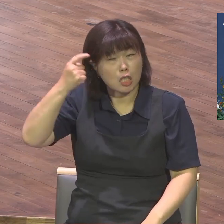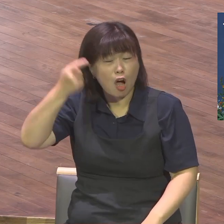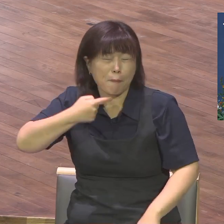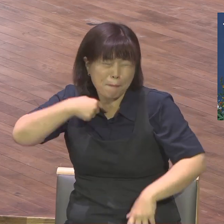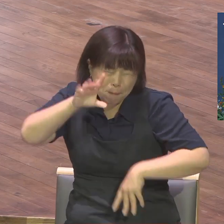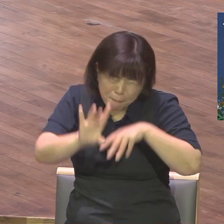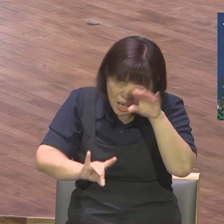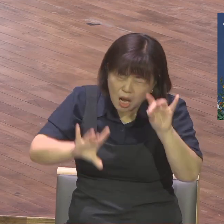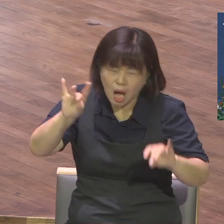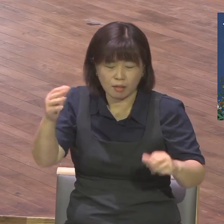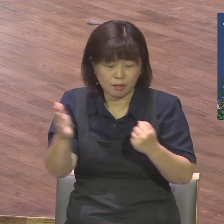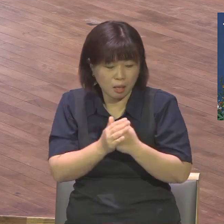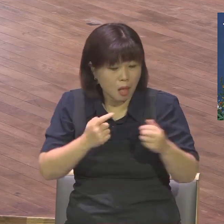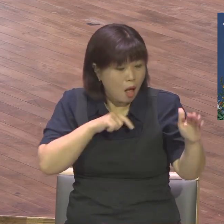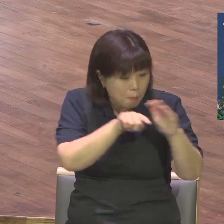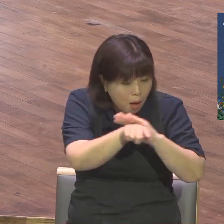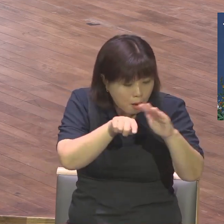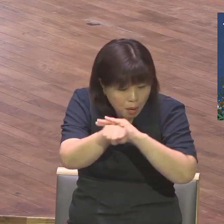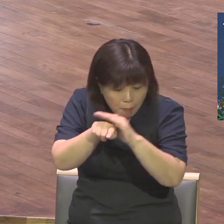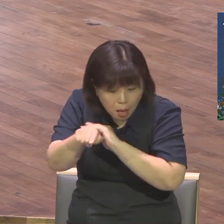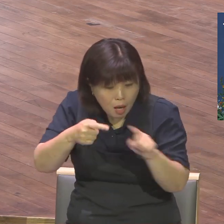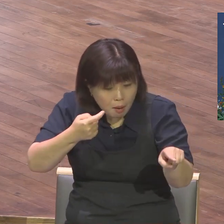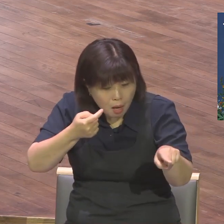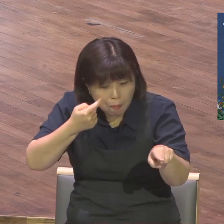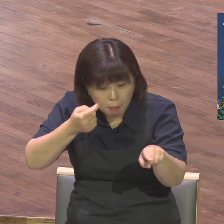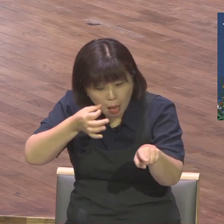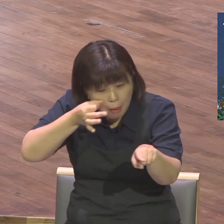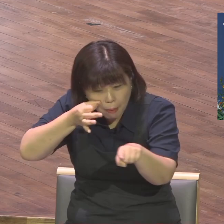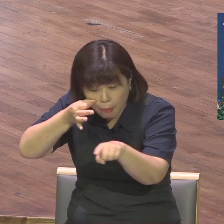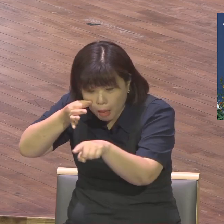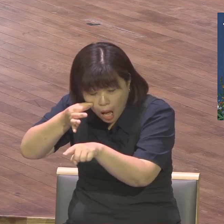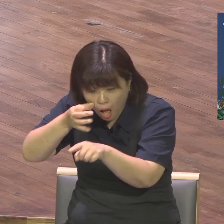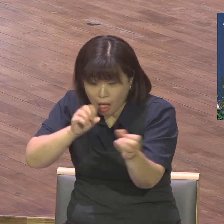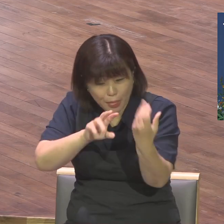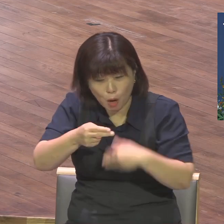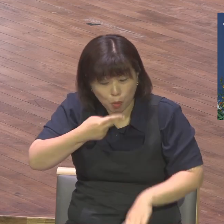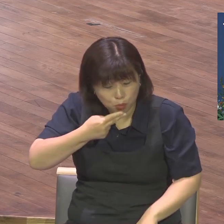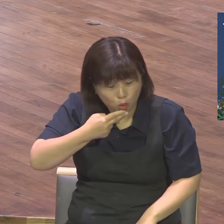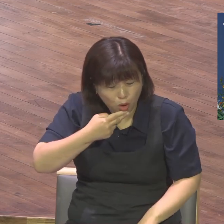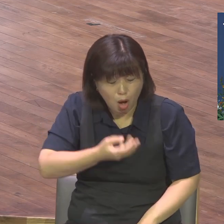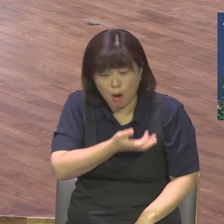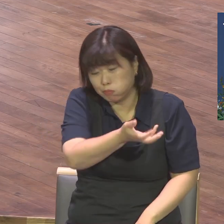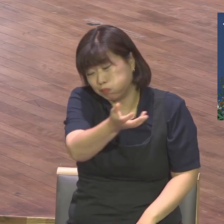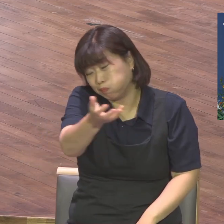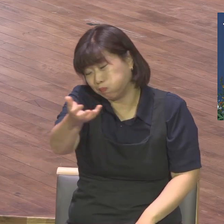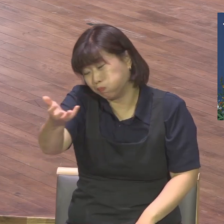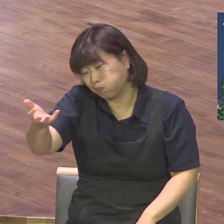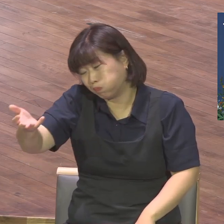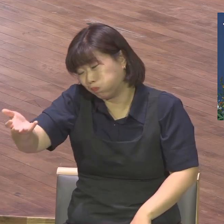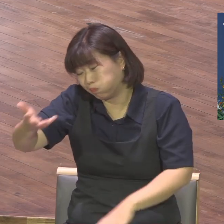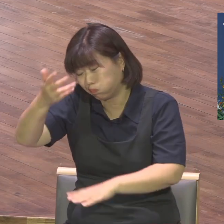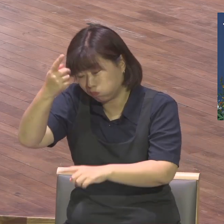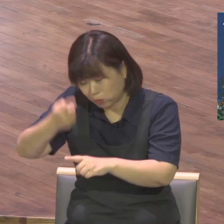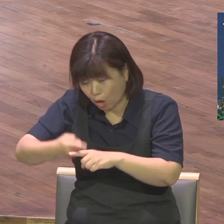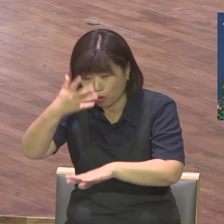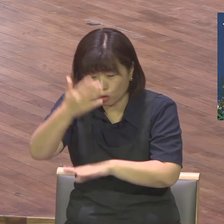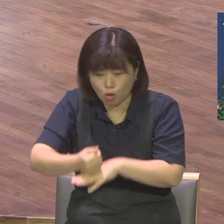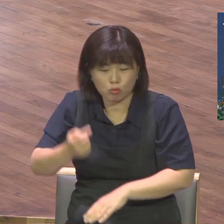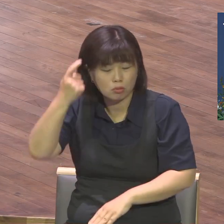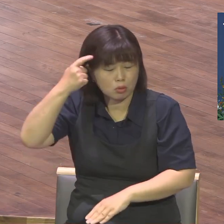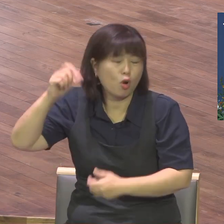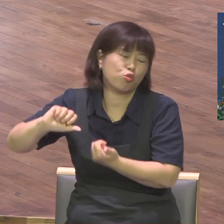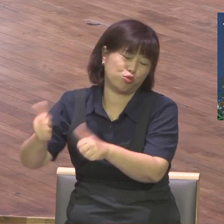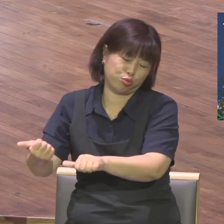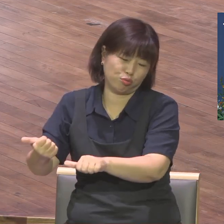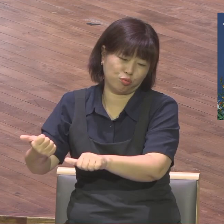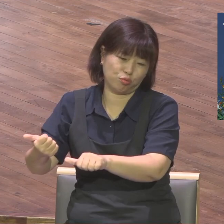답을 주는 전도자가 없어요. 이런 현실 속에서 우리가 이 땅의 그루터기 참 소망을 주는